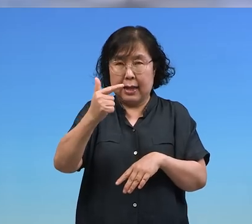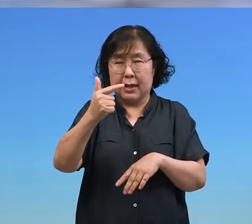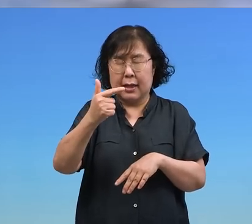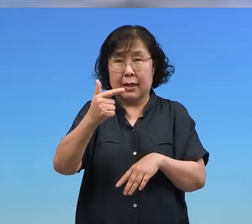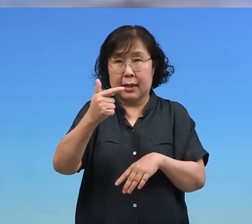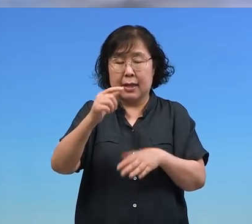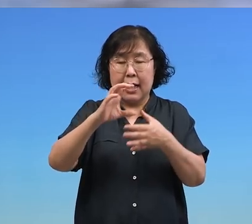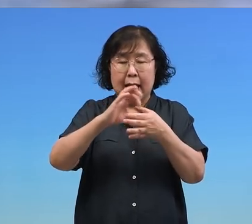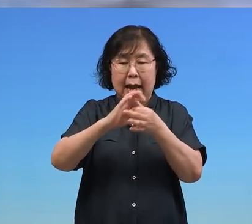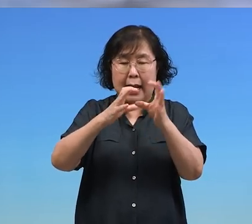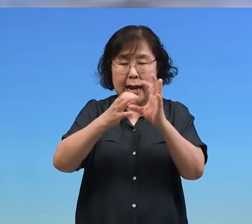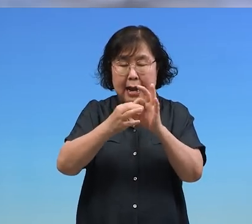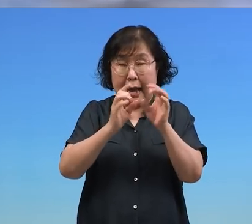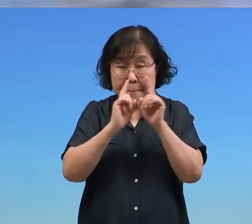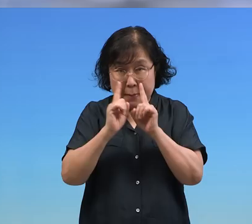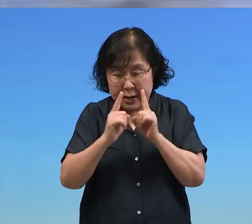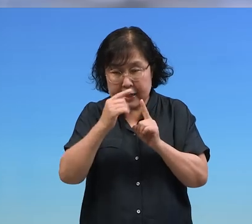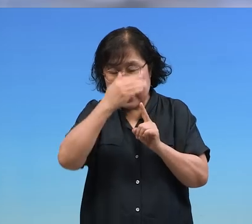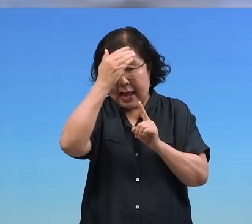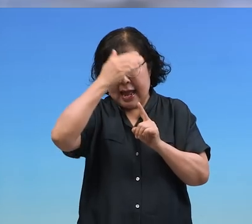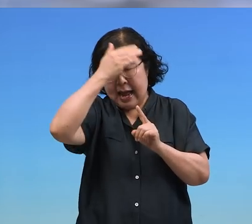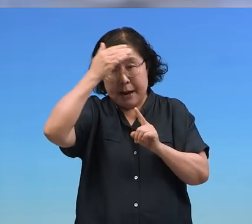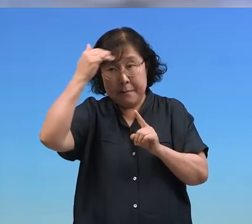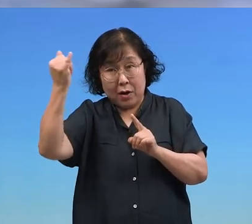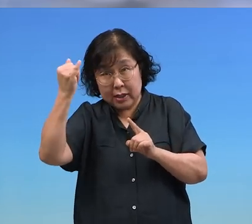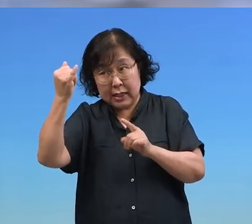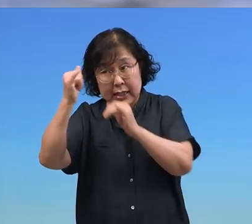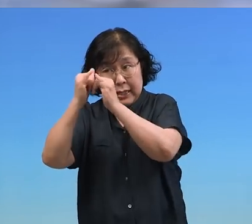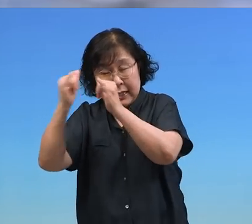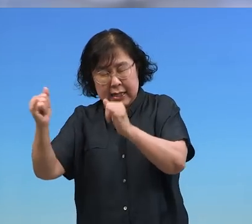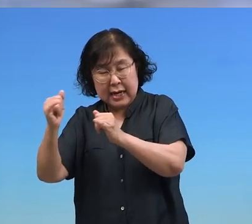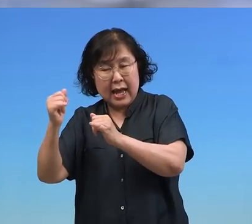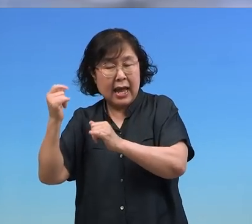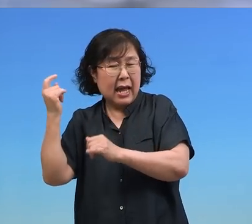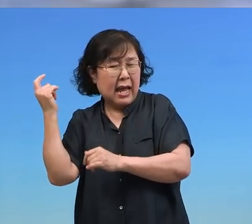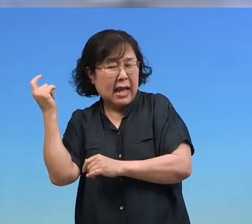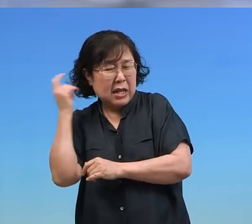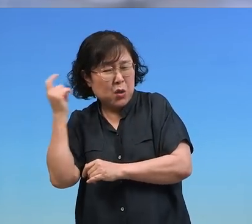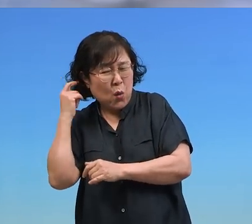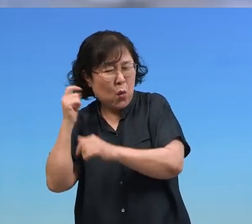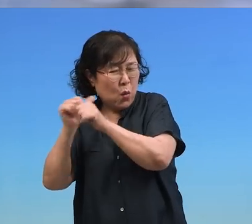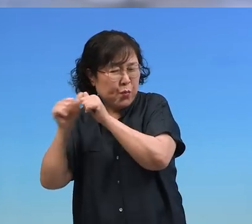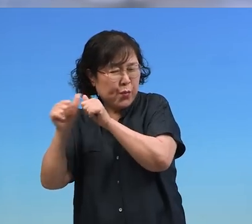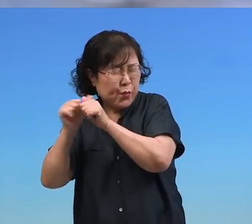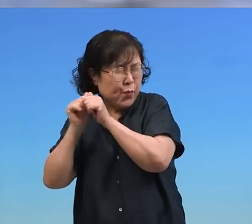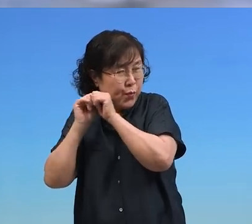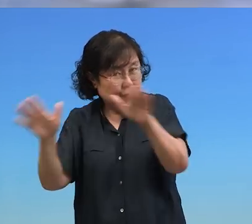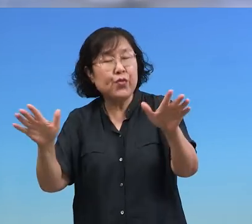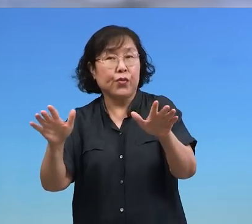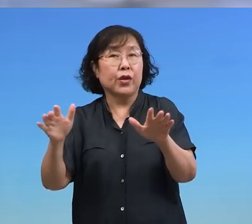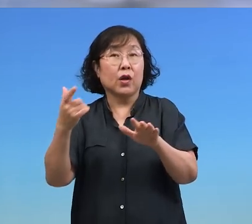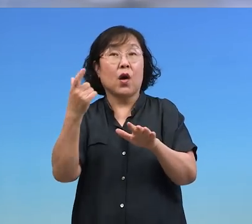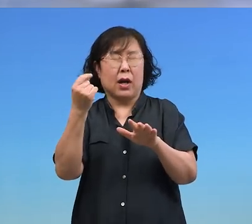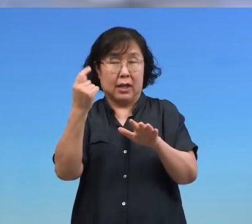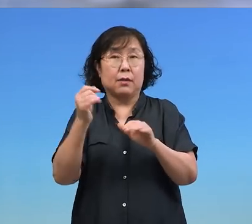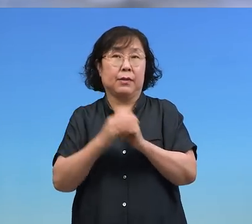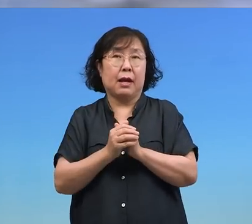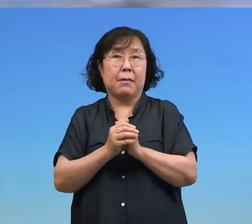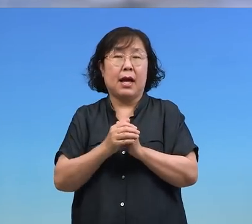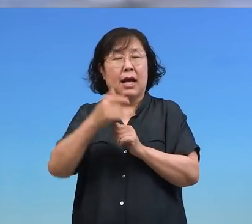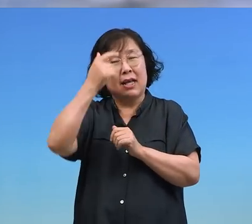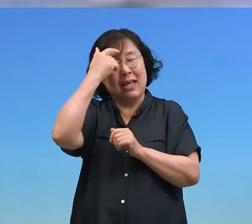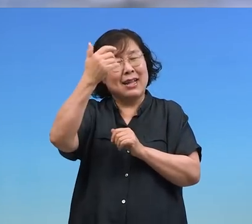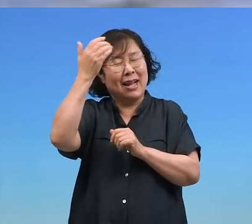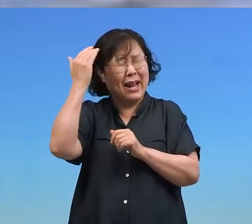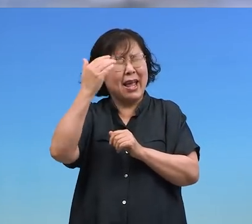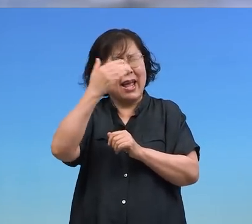직역하면 할머니의 가심 이런 뜻입니다 옛날에 이 시대 할머니들이 소문을